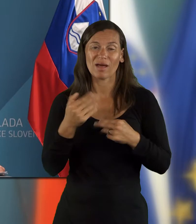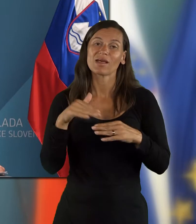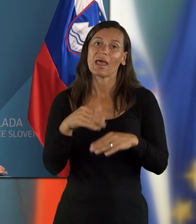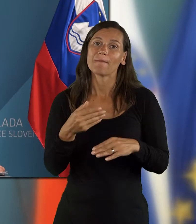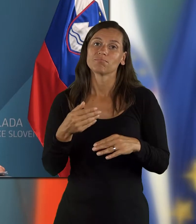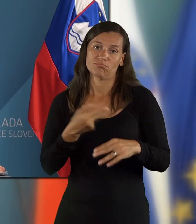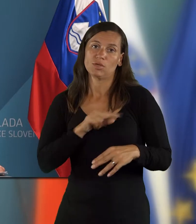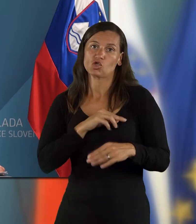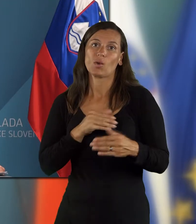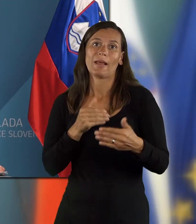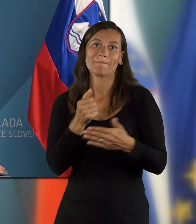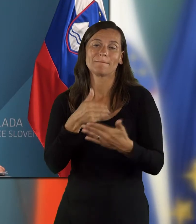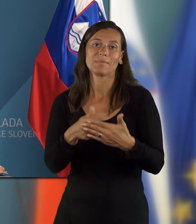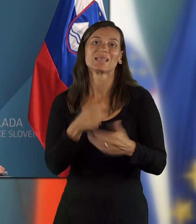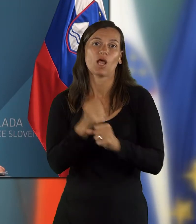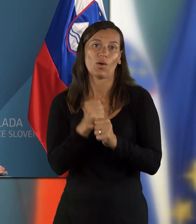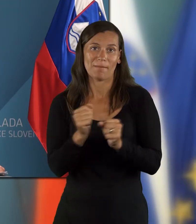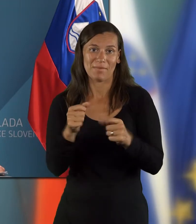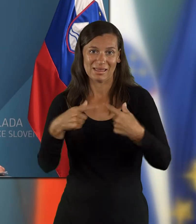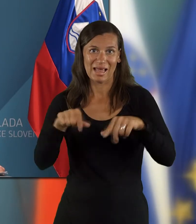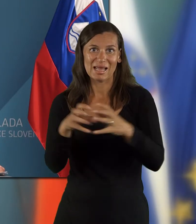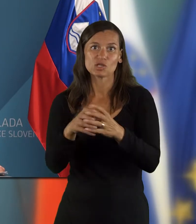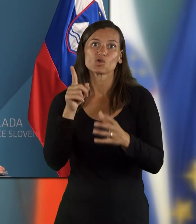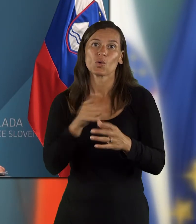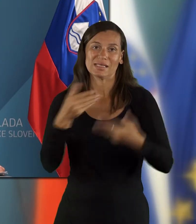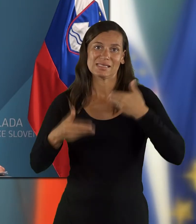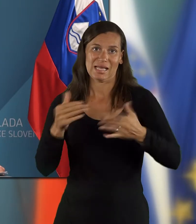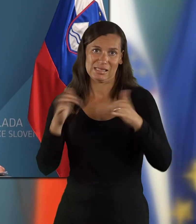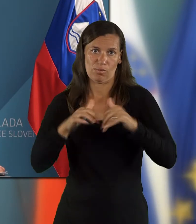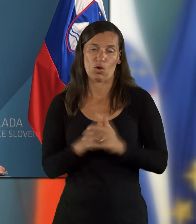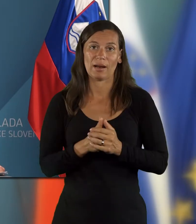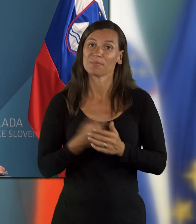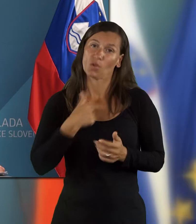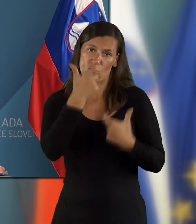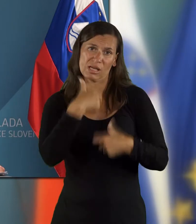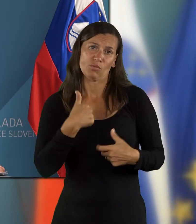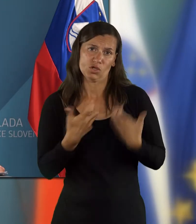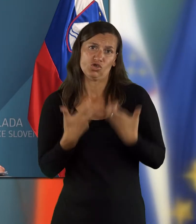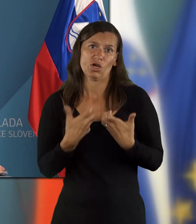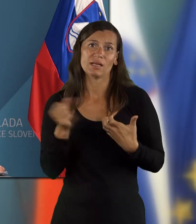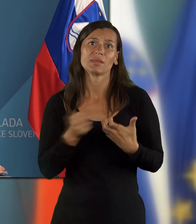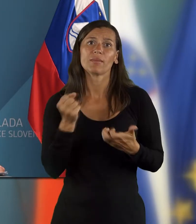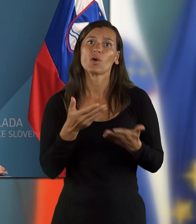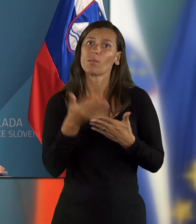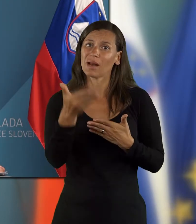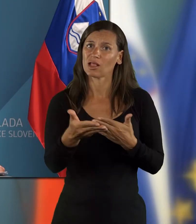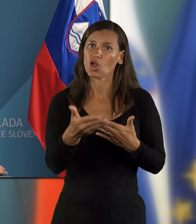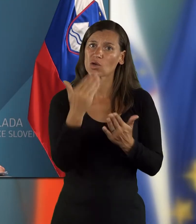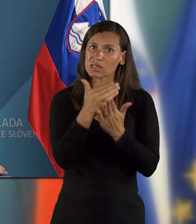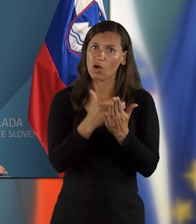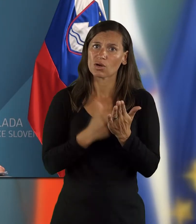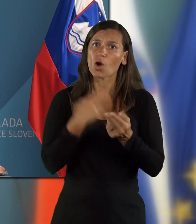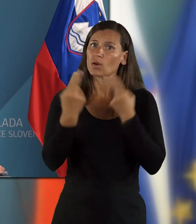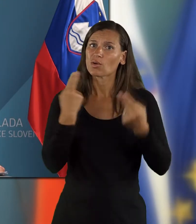obravnaval na pristojnem delovnem telesu in na seji zbora. Osebno bi si želela, da bi bil